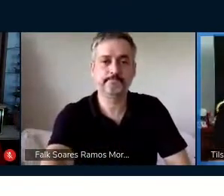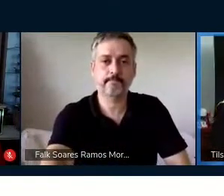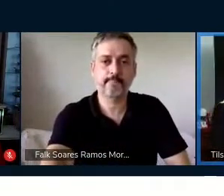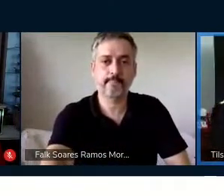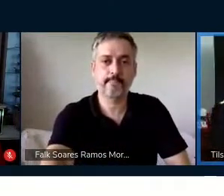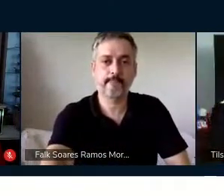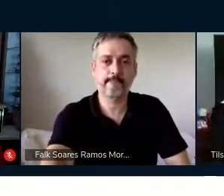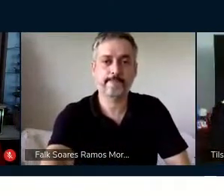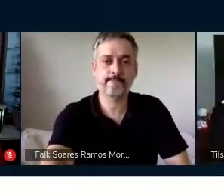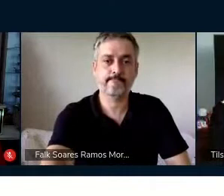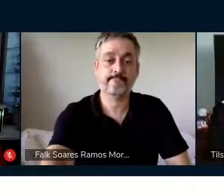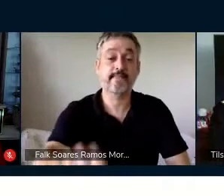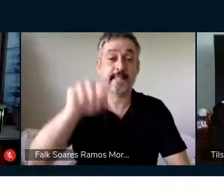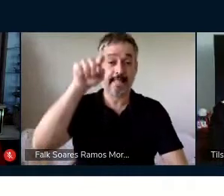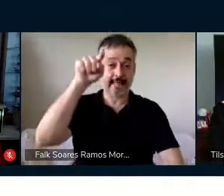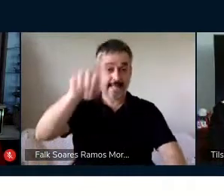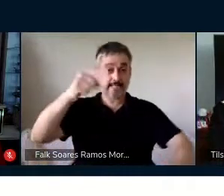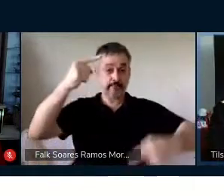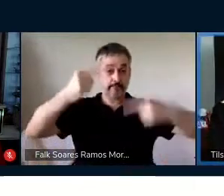Faustisch.